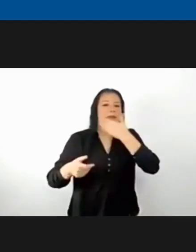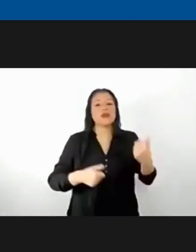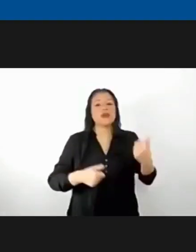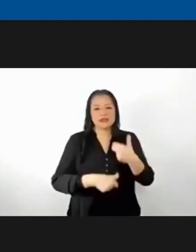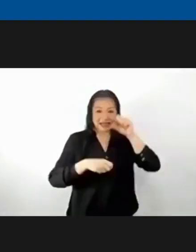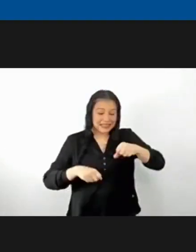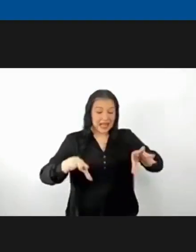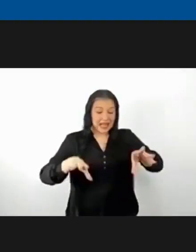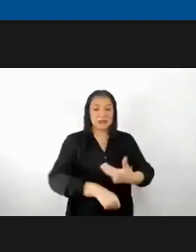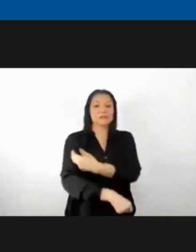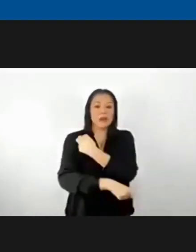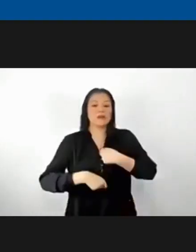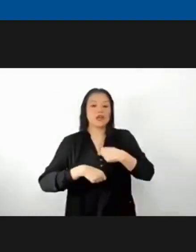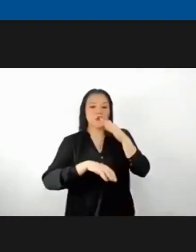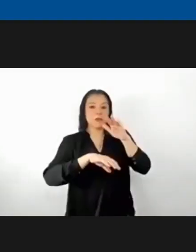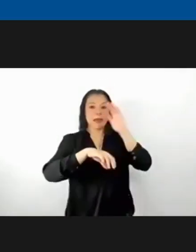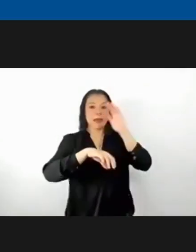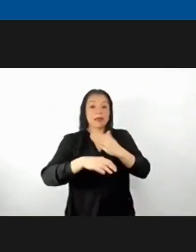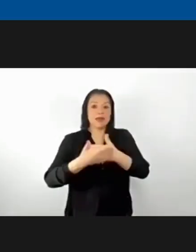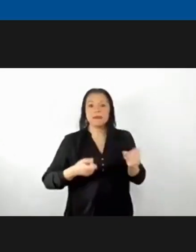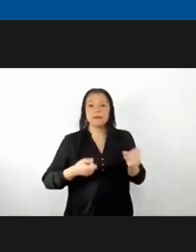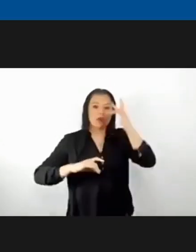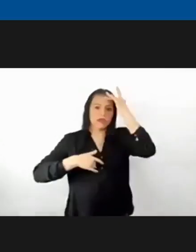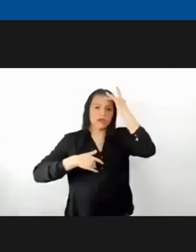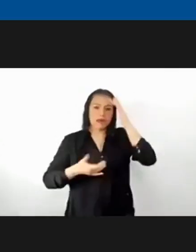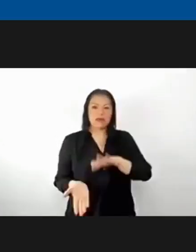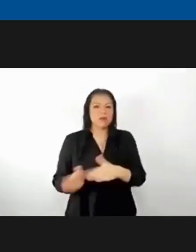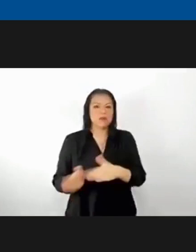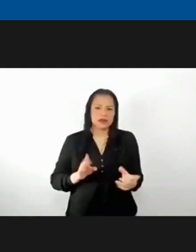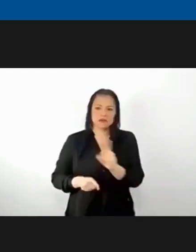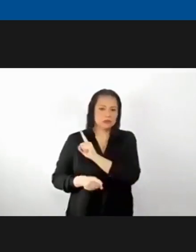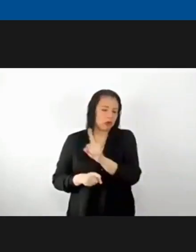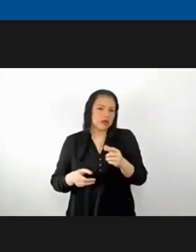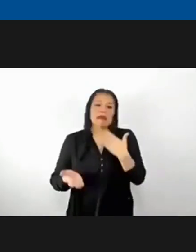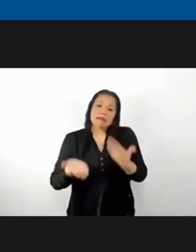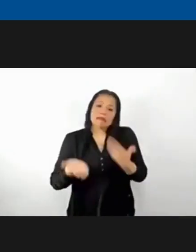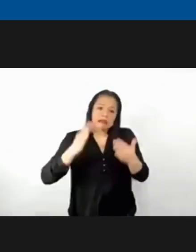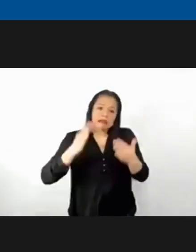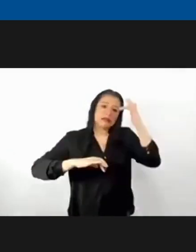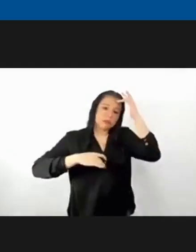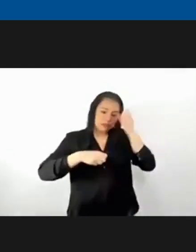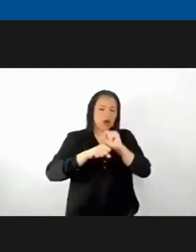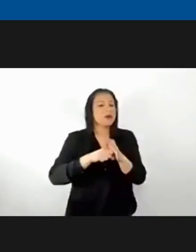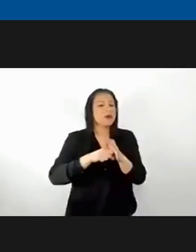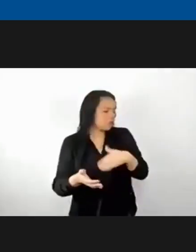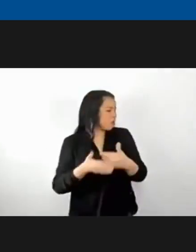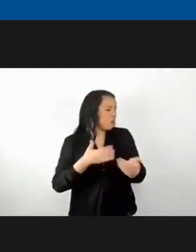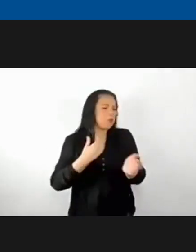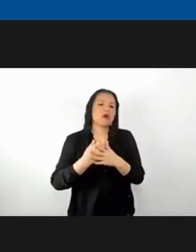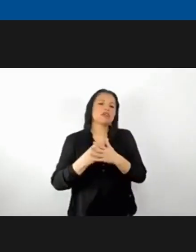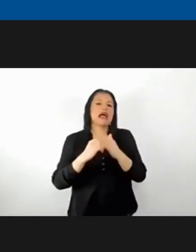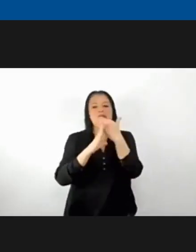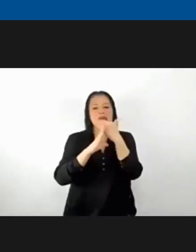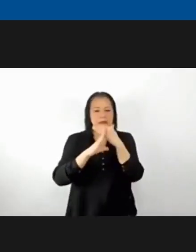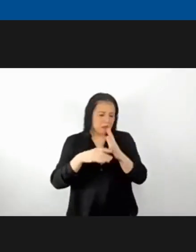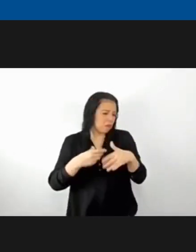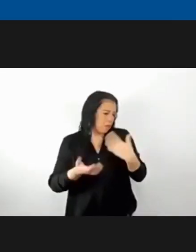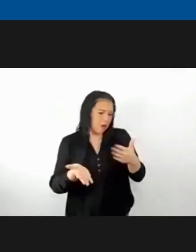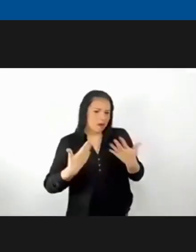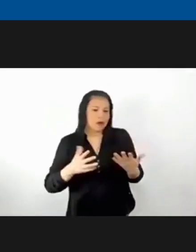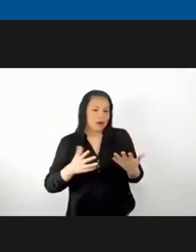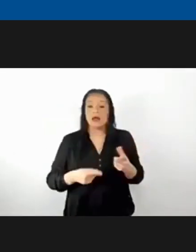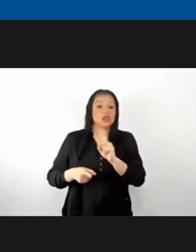Porque lo que yo quiero prevenir es no enfermarme gravemente. Si me va a dar la enfermedad, que me dé suavecito, pues, pero no va a ser grave ni me